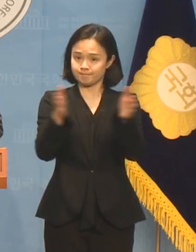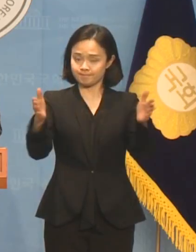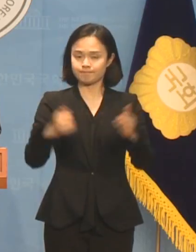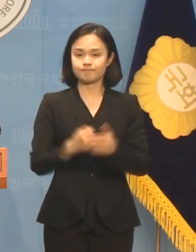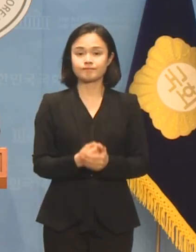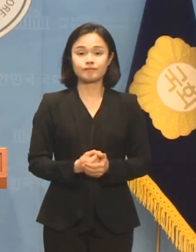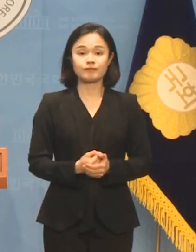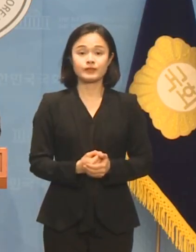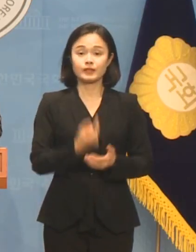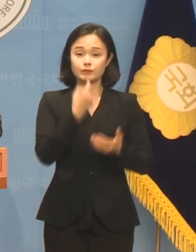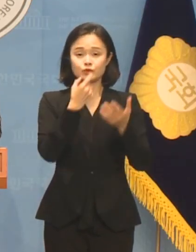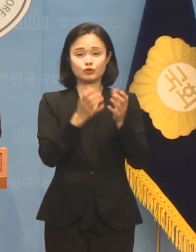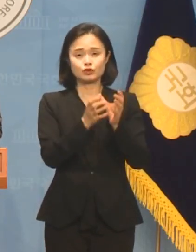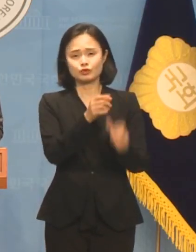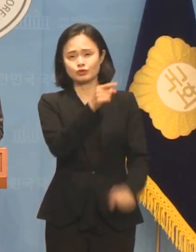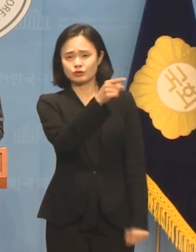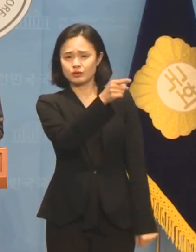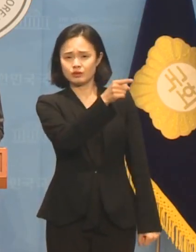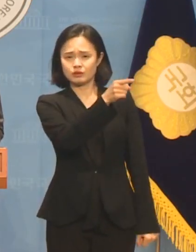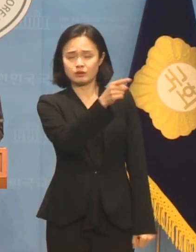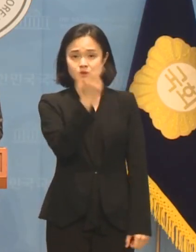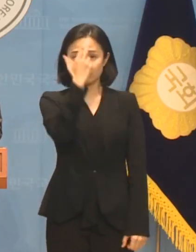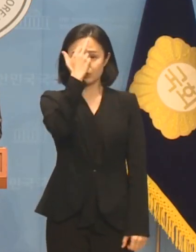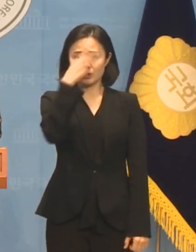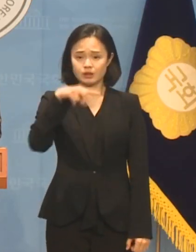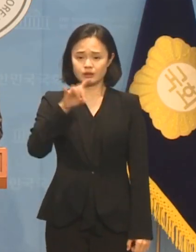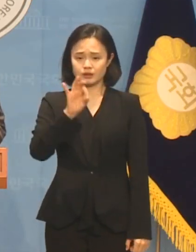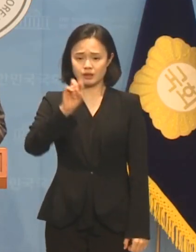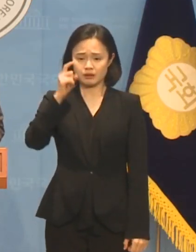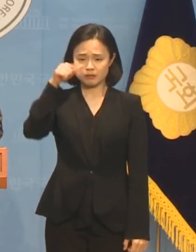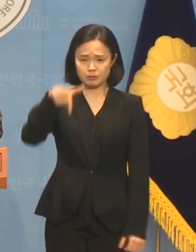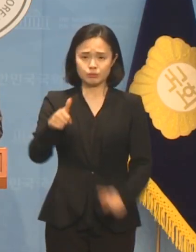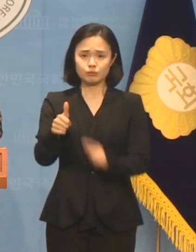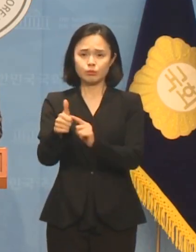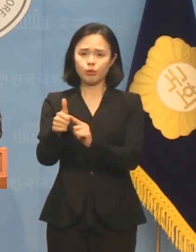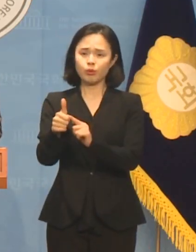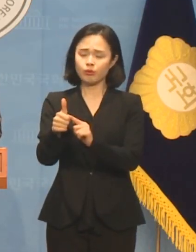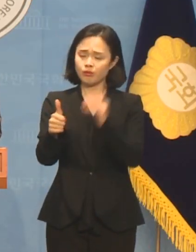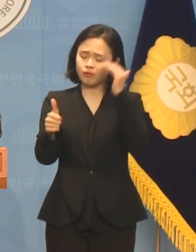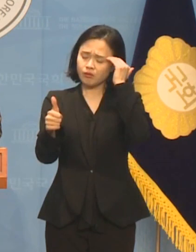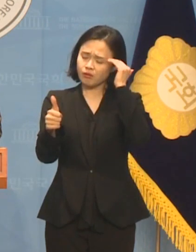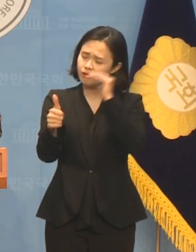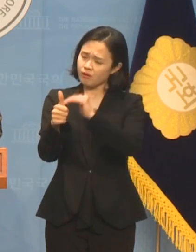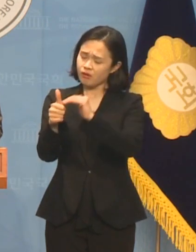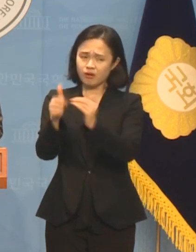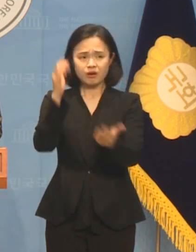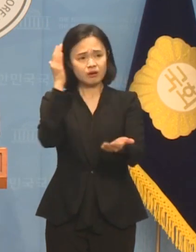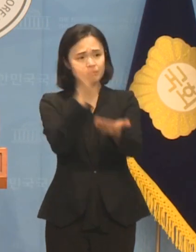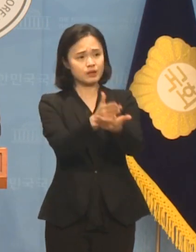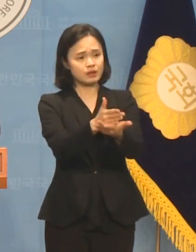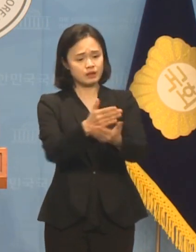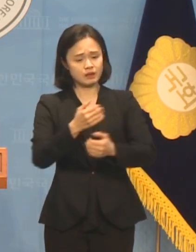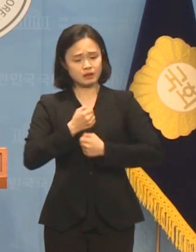민주당은 최상목 대통령 권한대행을 흔들지 마십시오. 강력히 경고드립니다.